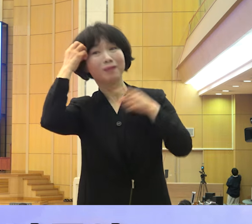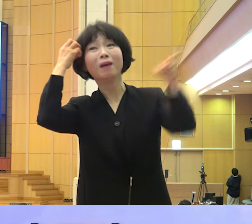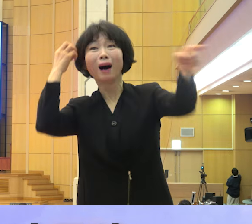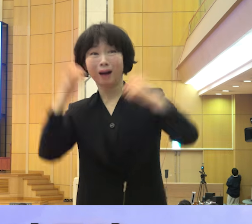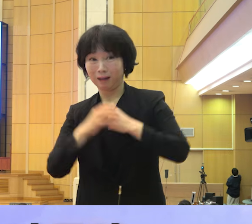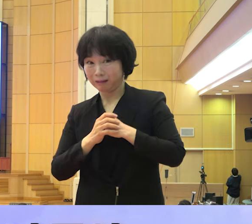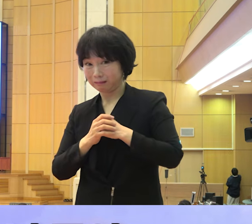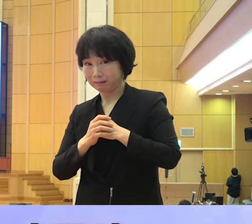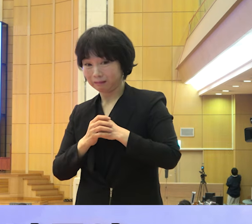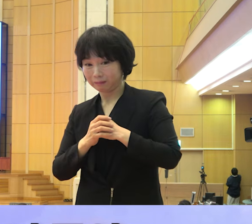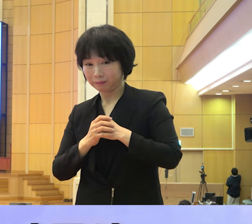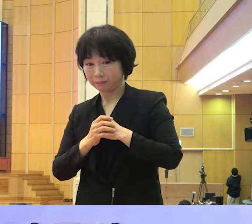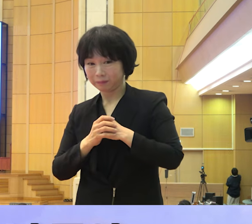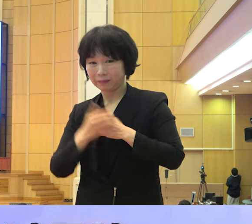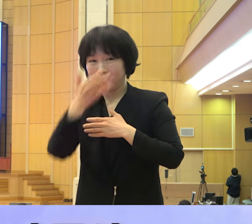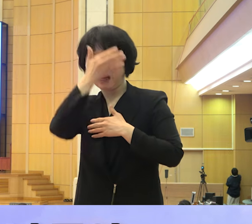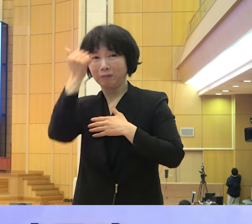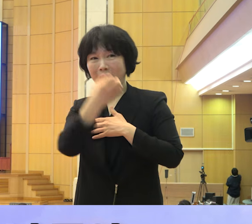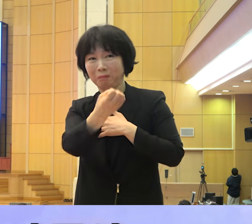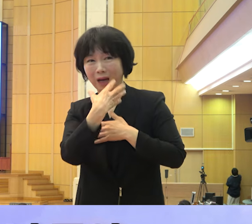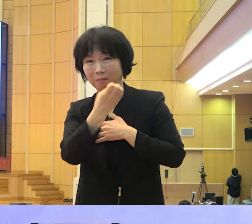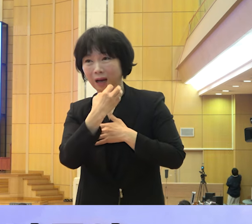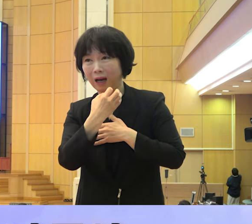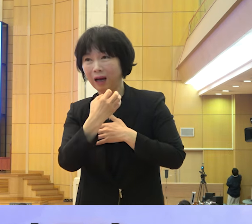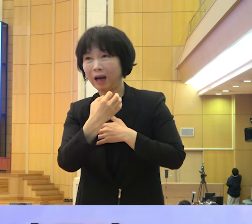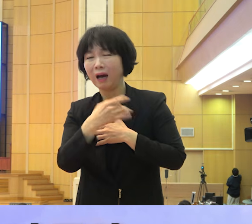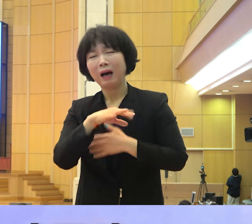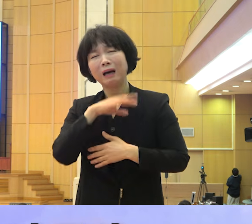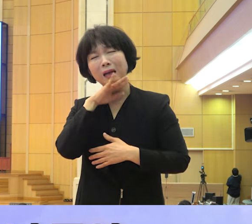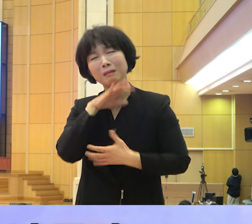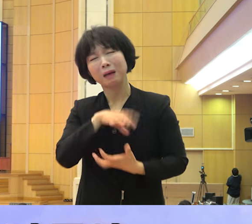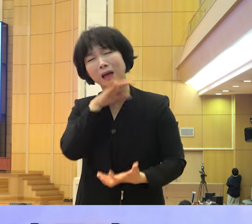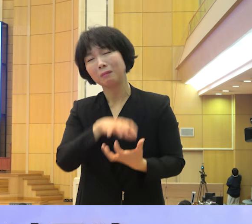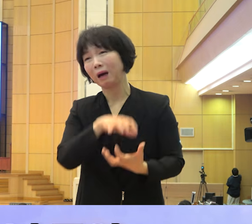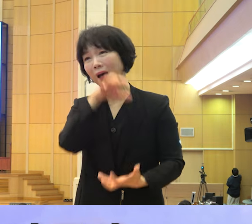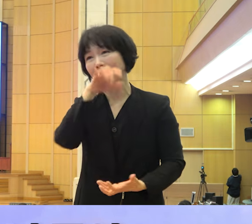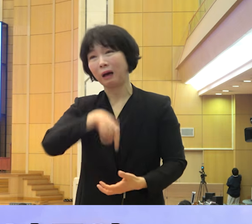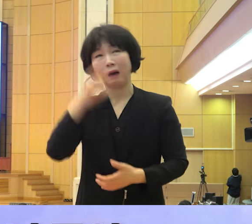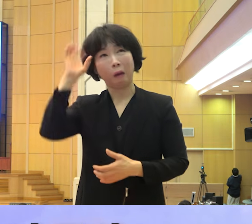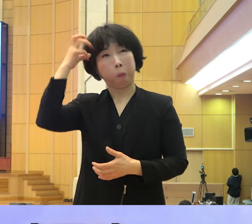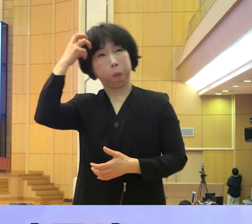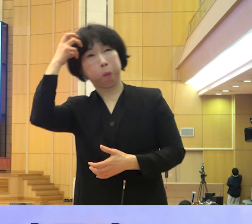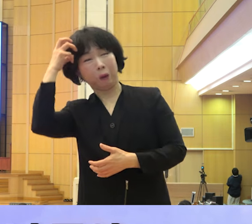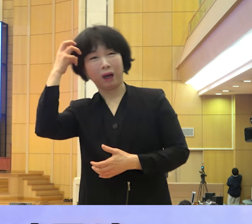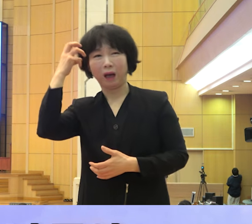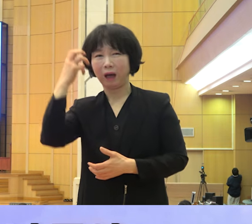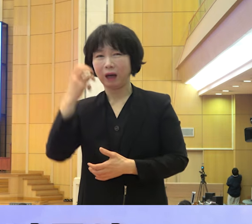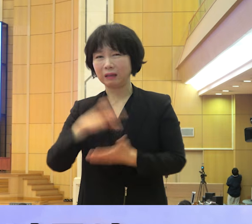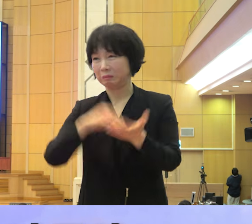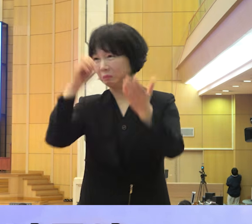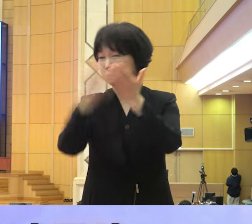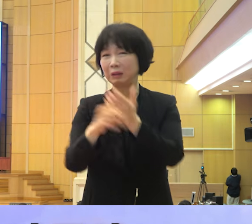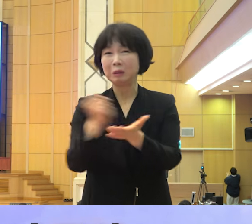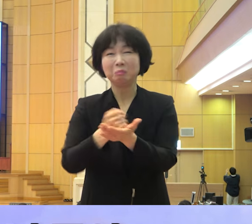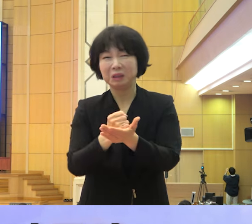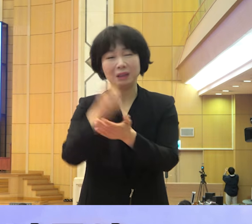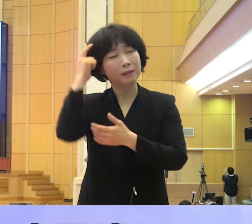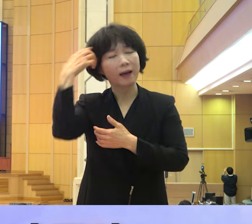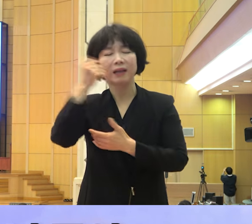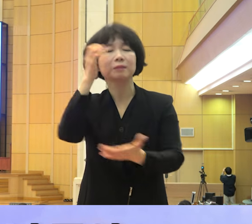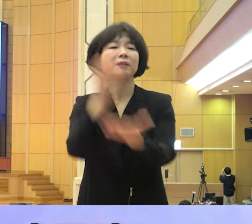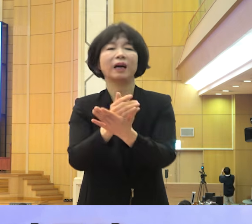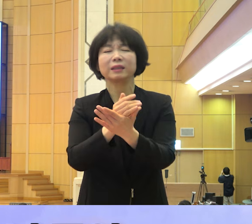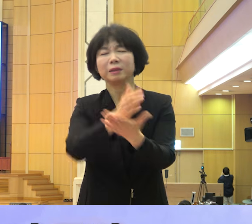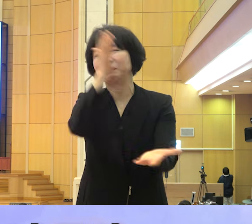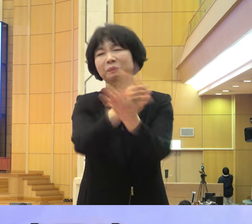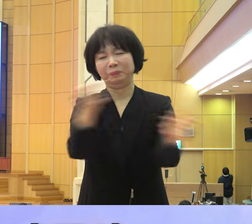야, 할아버지 하시는 말씀은 연세가 많기도 하고 그 미신 같은 소리다 라고 그냥